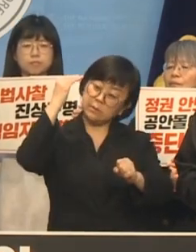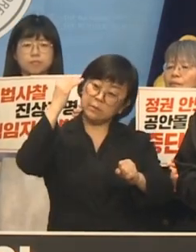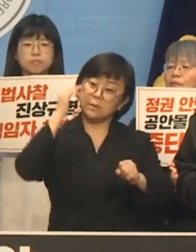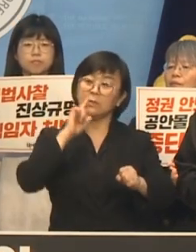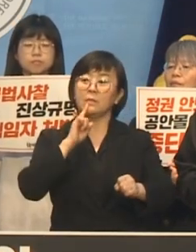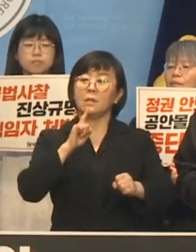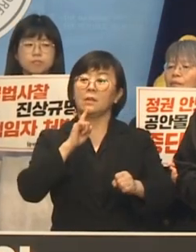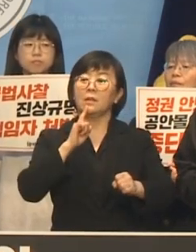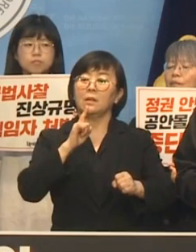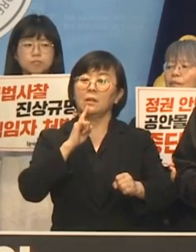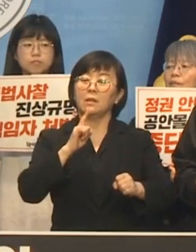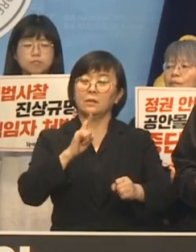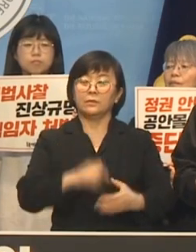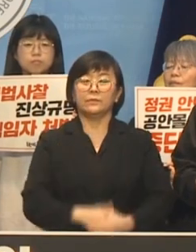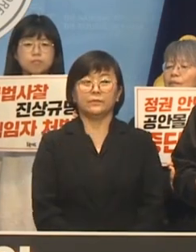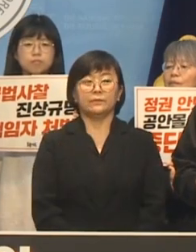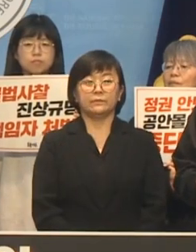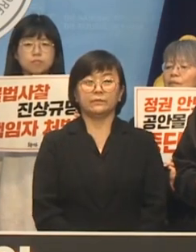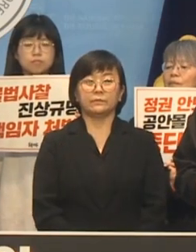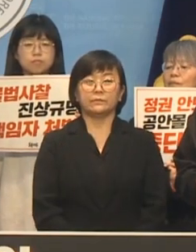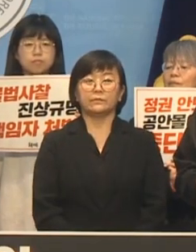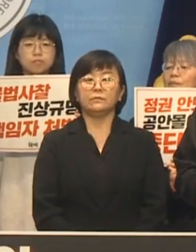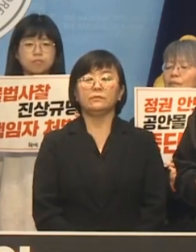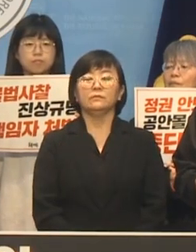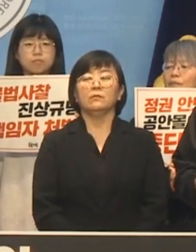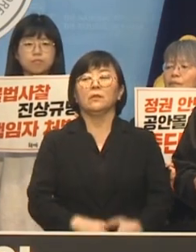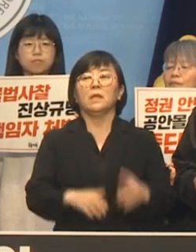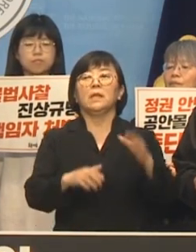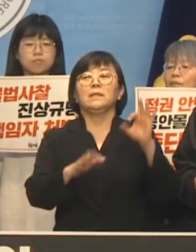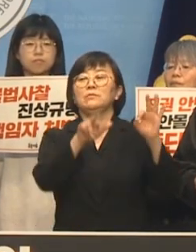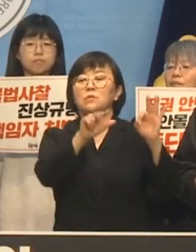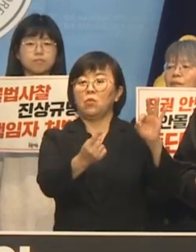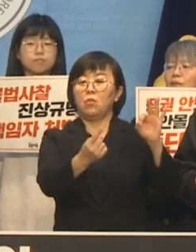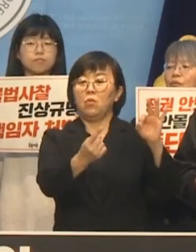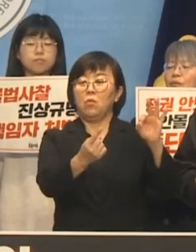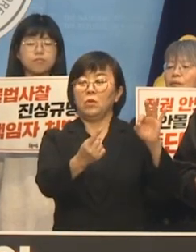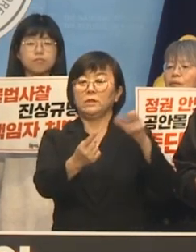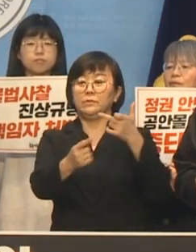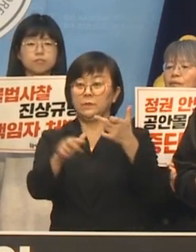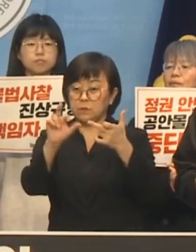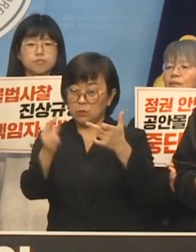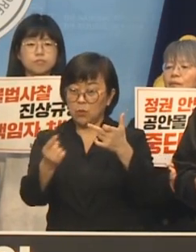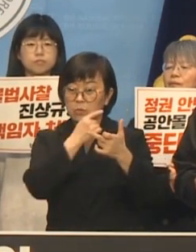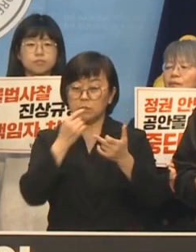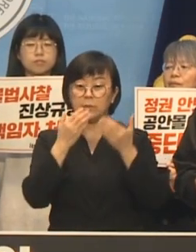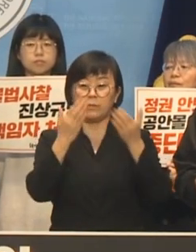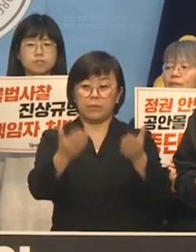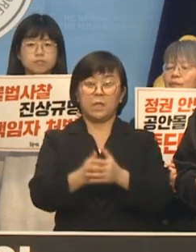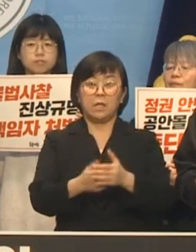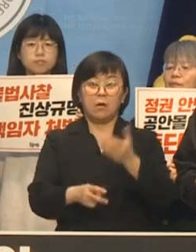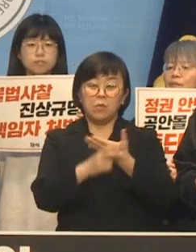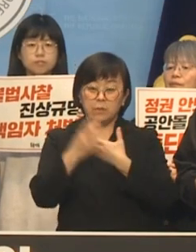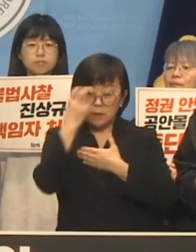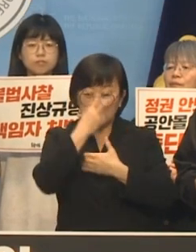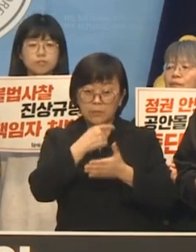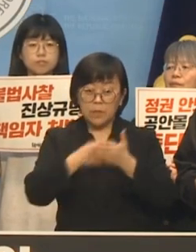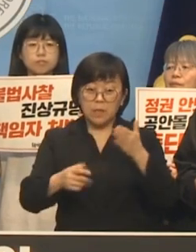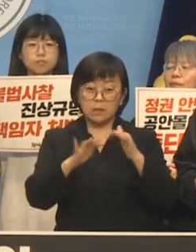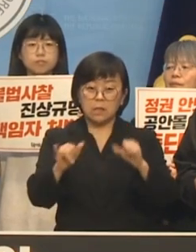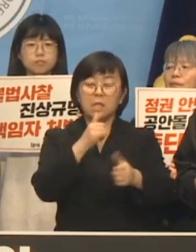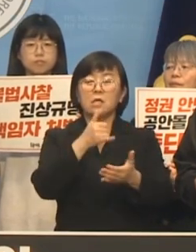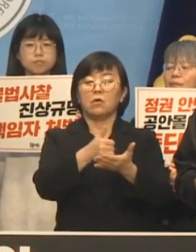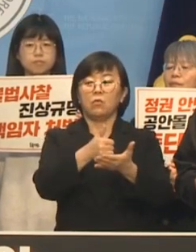사안이다라고 표명한 바 있습니다. 헌법 10조, 17조에서 보장하는 사찰 피해자들의